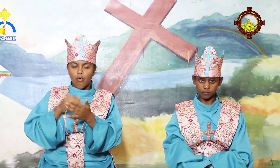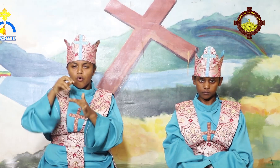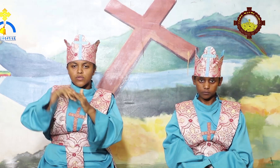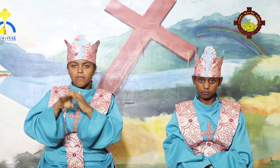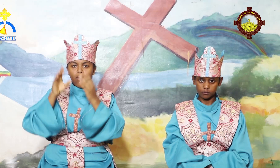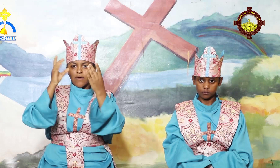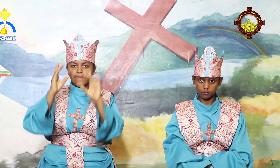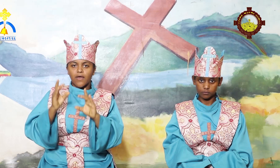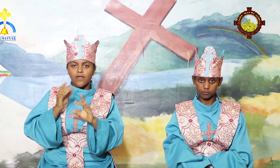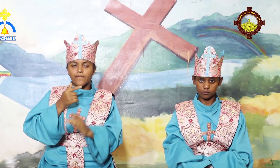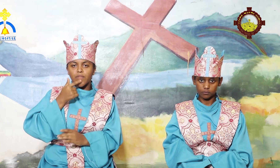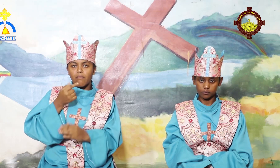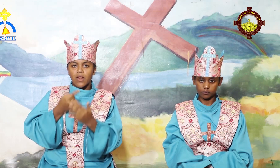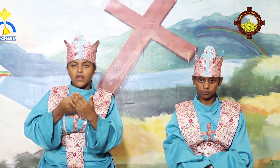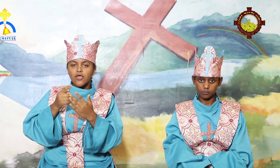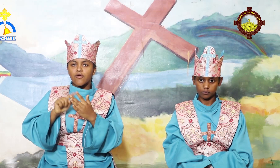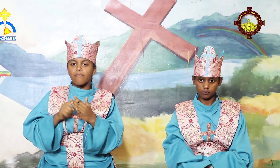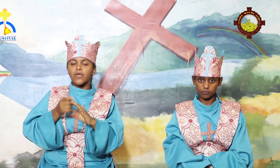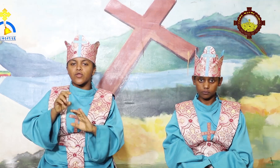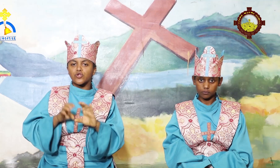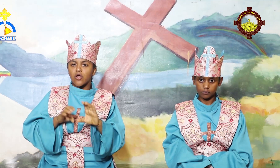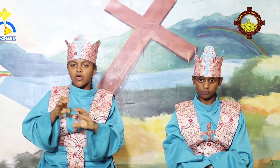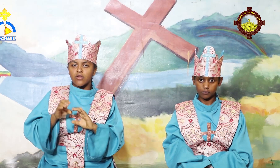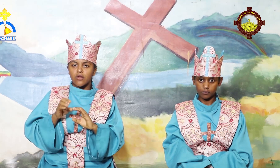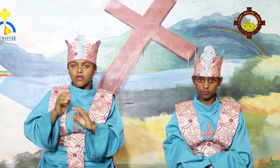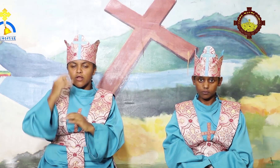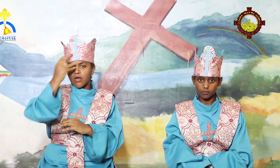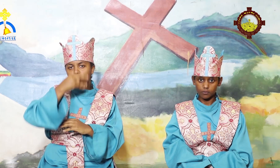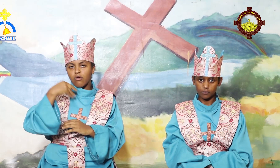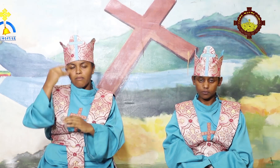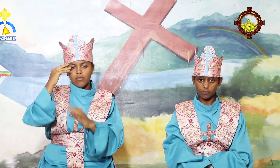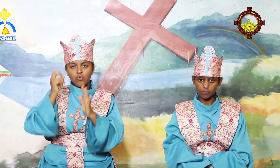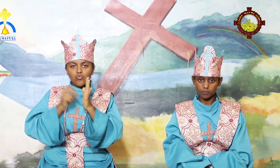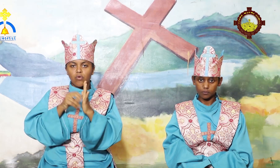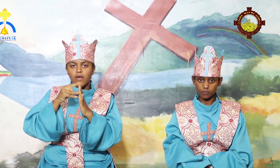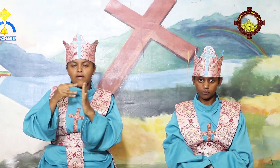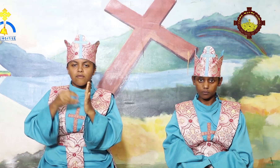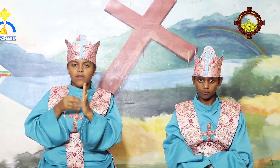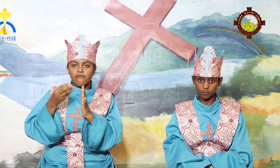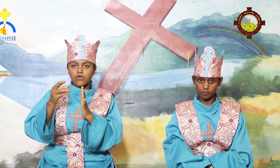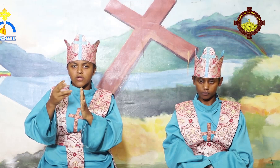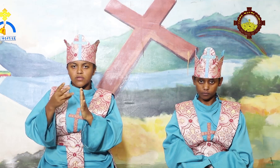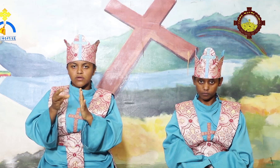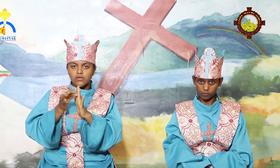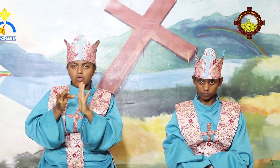ደግሞ ዘባአተ ክረምት ይባላል። ይህም መነሻ ያደረገው የማቴዎስ ወንጌል ምዕራፍ